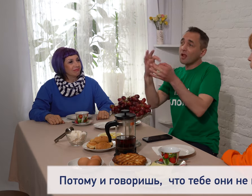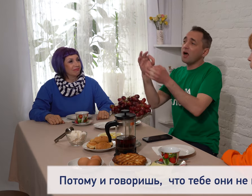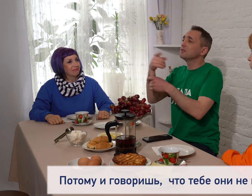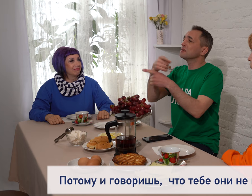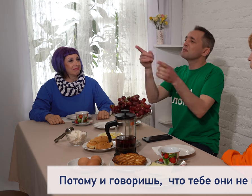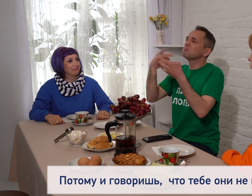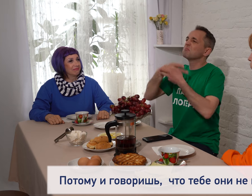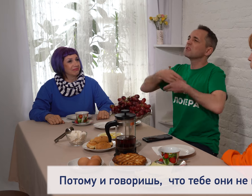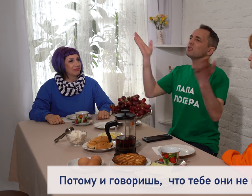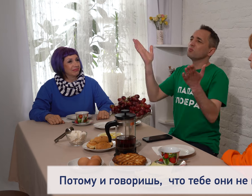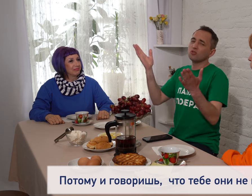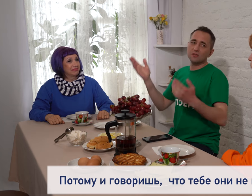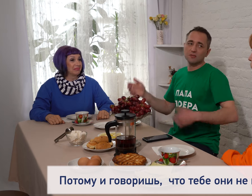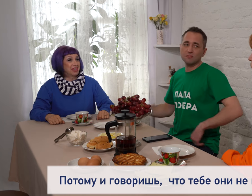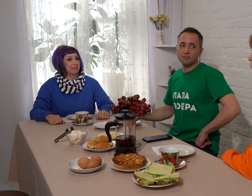они не нужны.